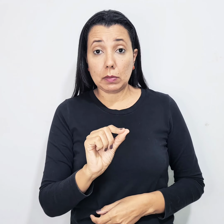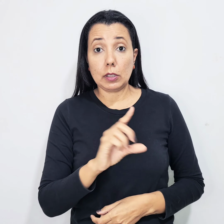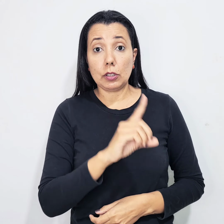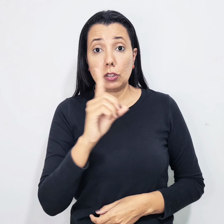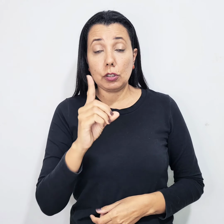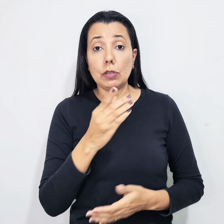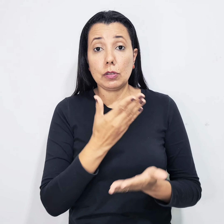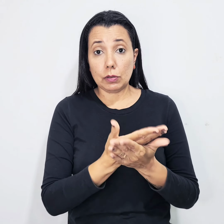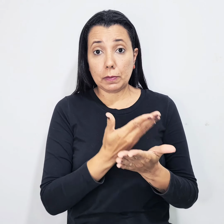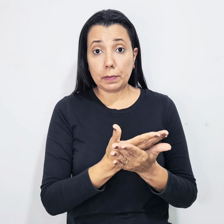letivos.